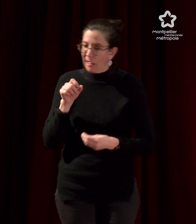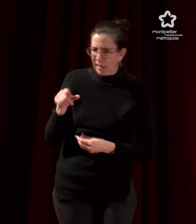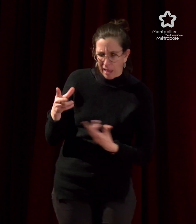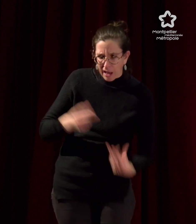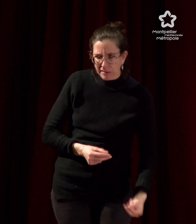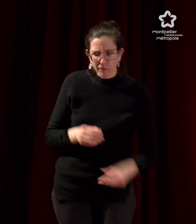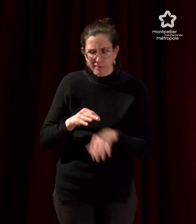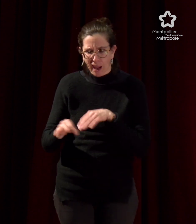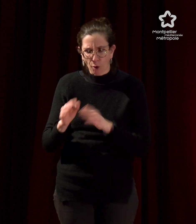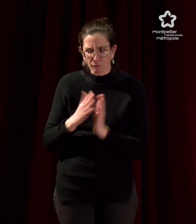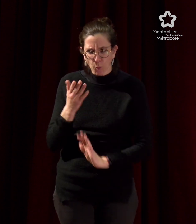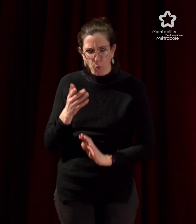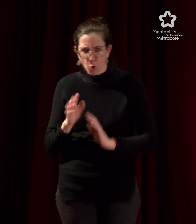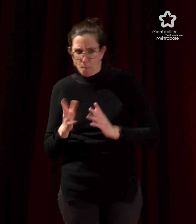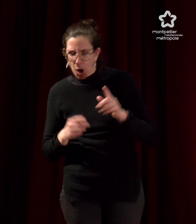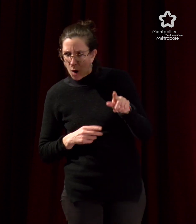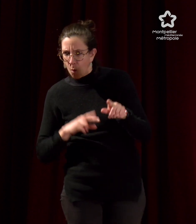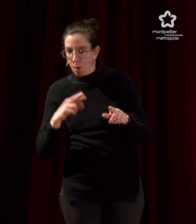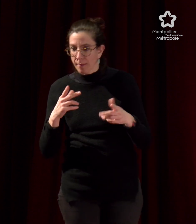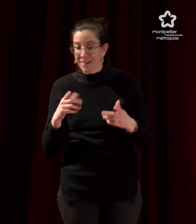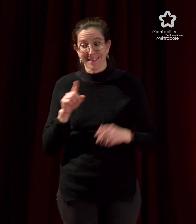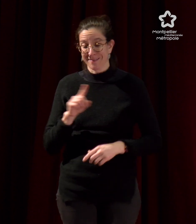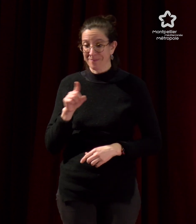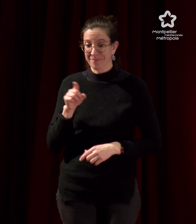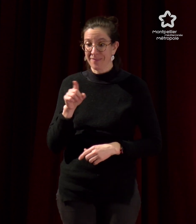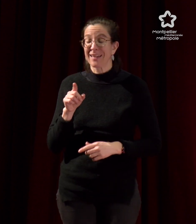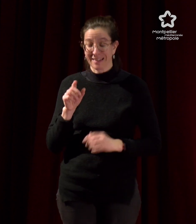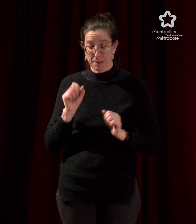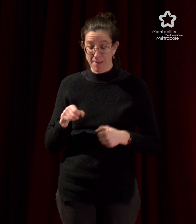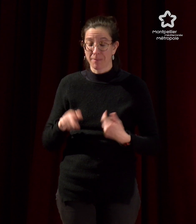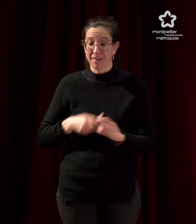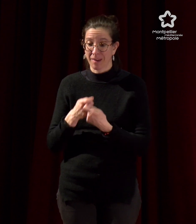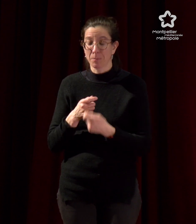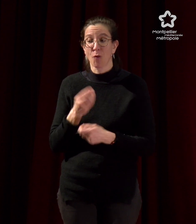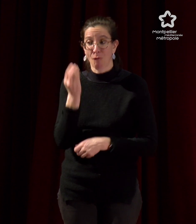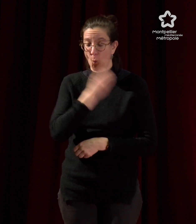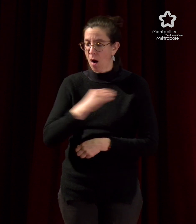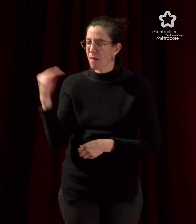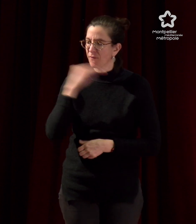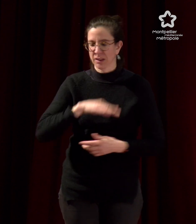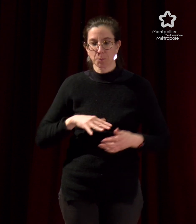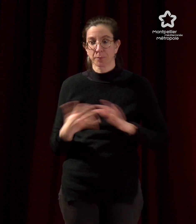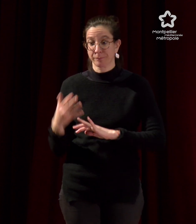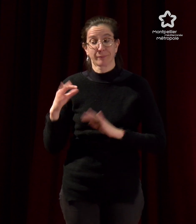C'est une adaptation qui s'est faite au froid extrêmement rapide.